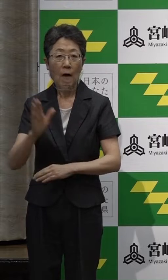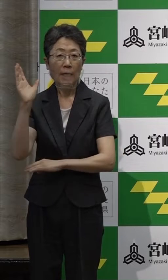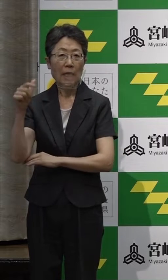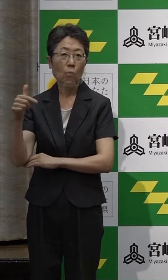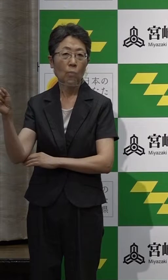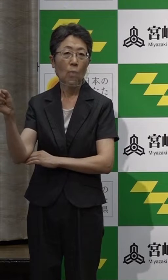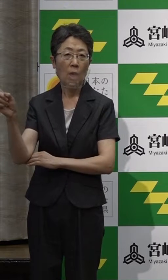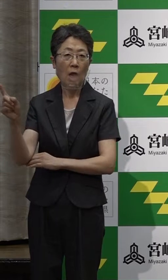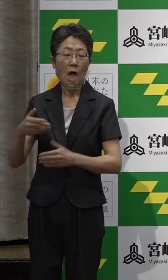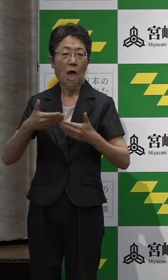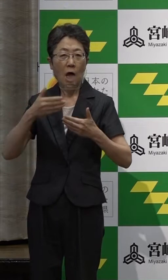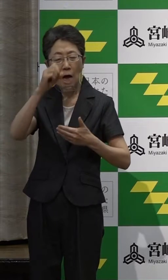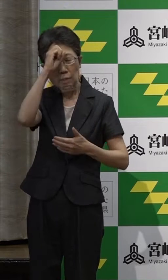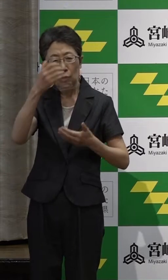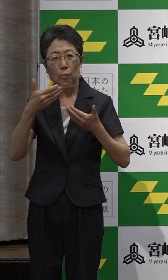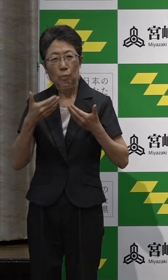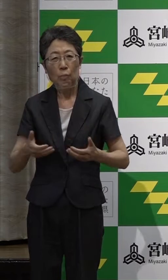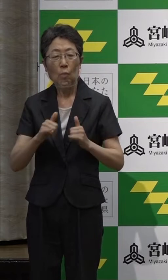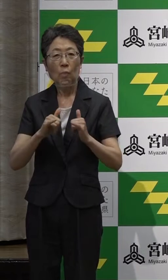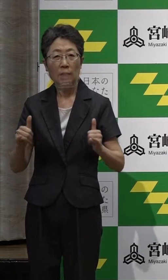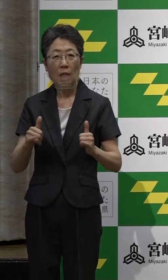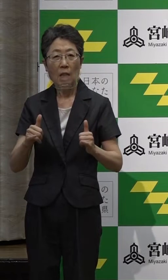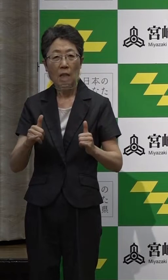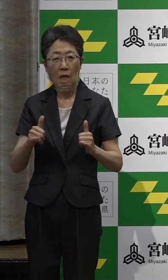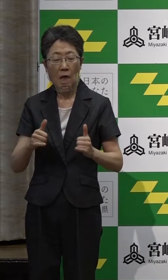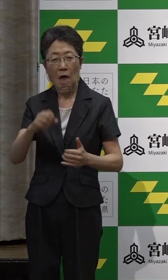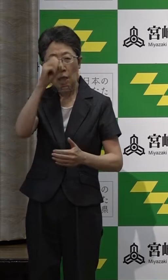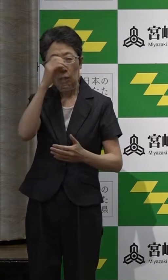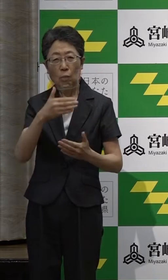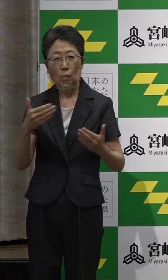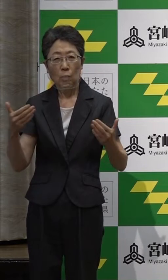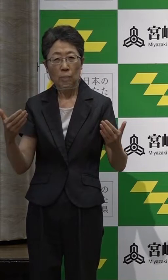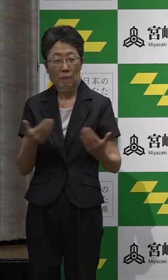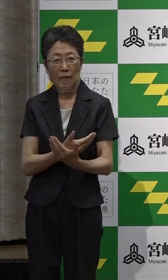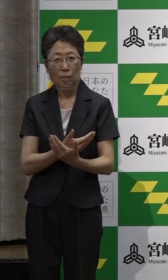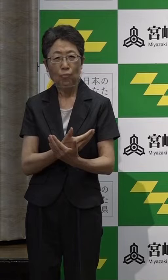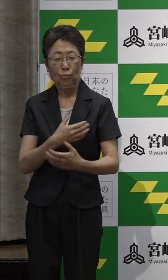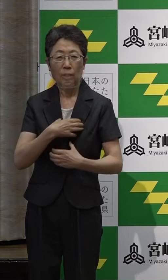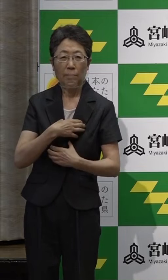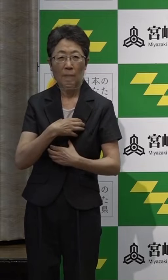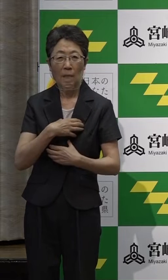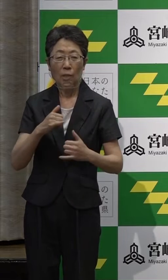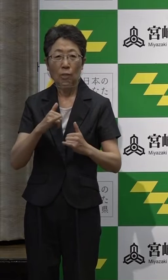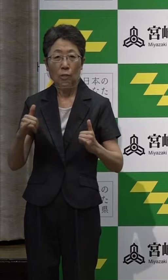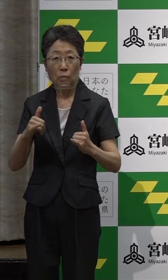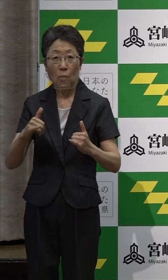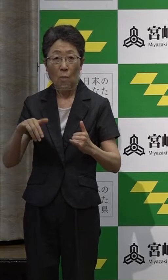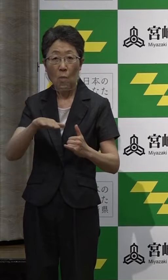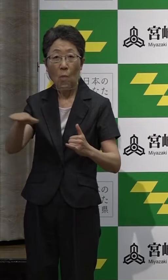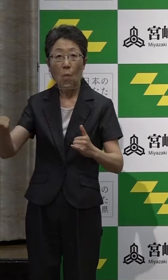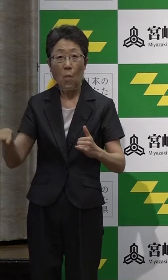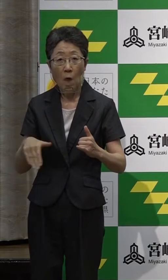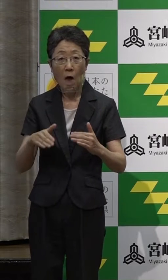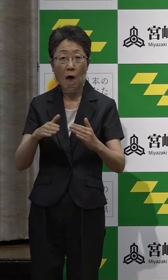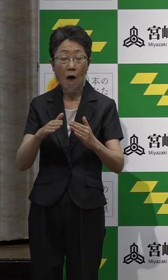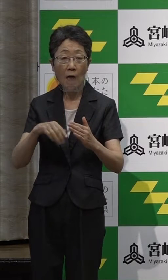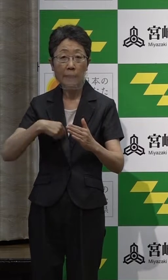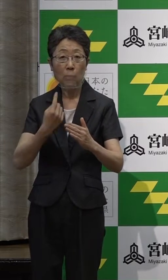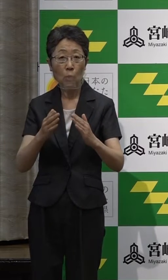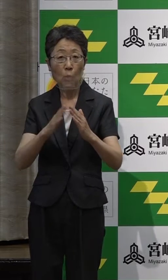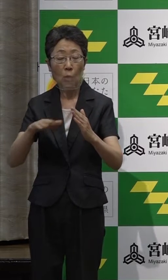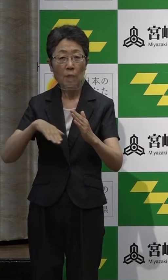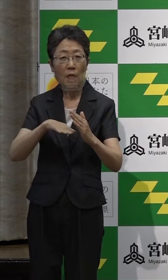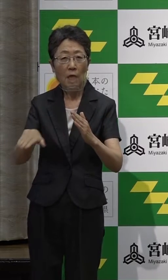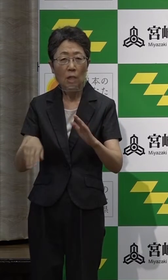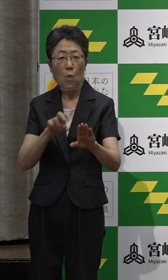ですね、重症者ですとか重症化のリスクの高い人以外は自宅療養を基本とするようなですね、方針を